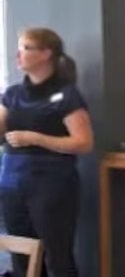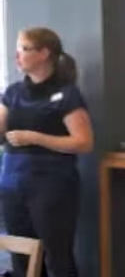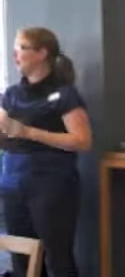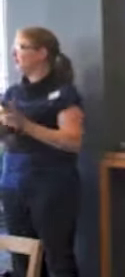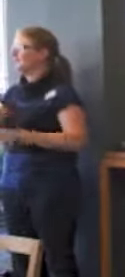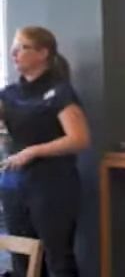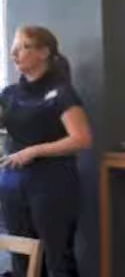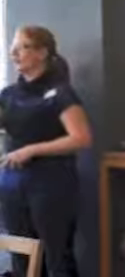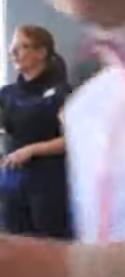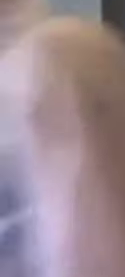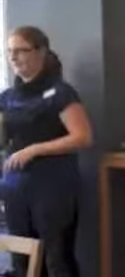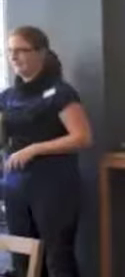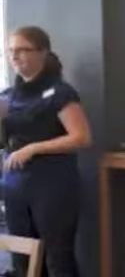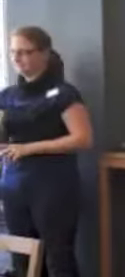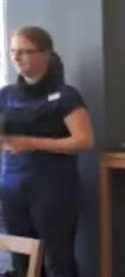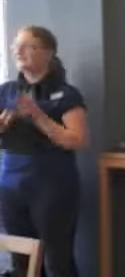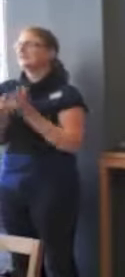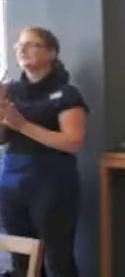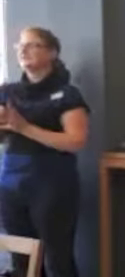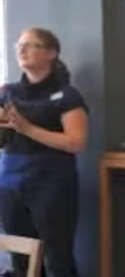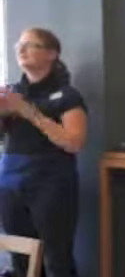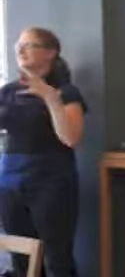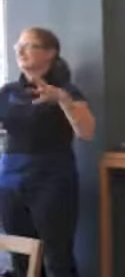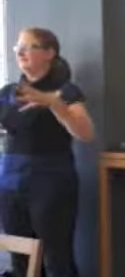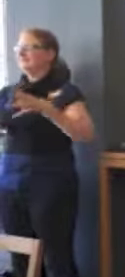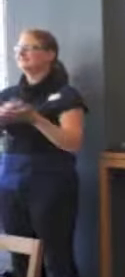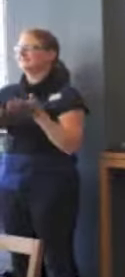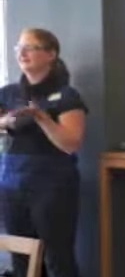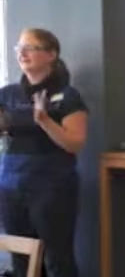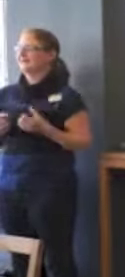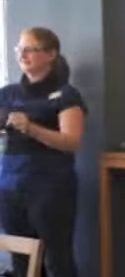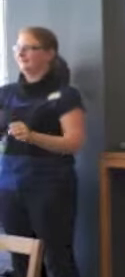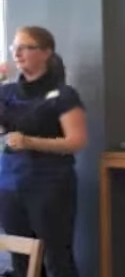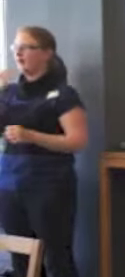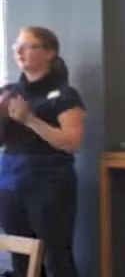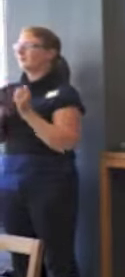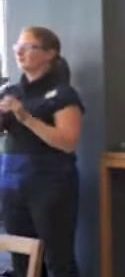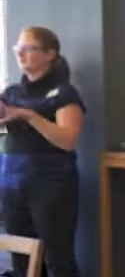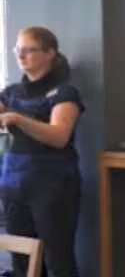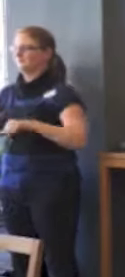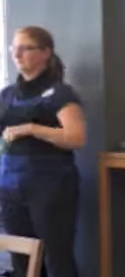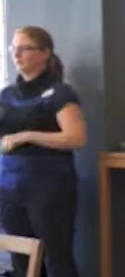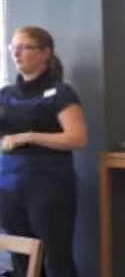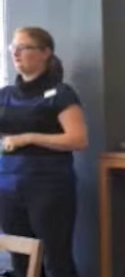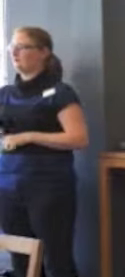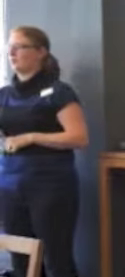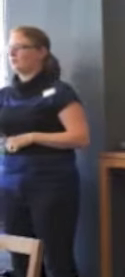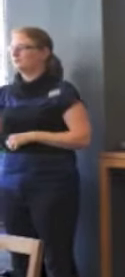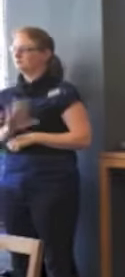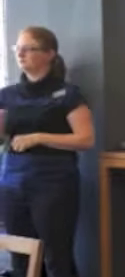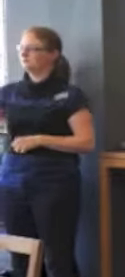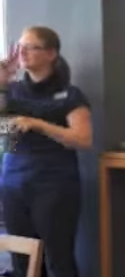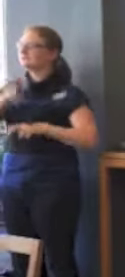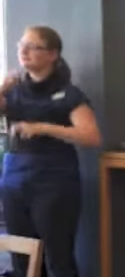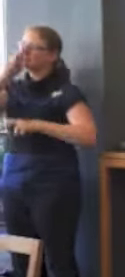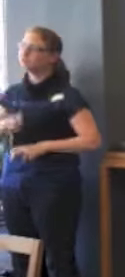som drevs av Tillväxtverket tidigare, men nu har tagits över att gå in på. Och det är mycket den temagruppens analyser som ligger till